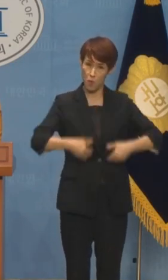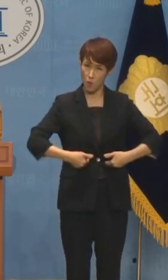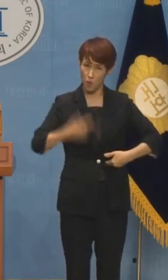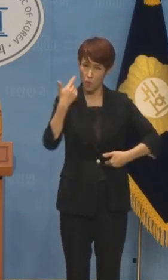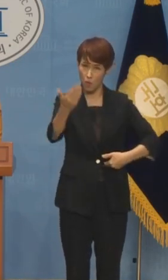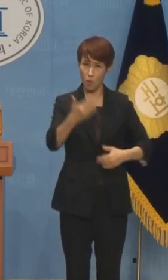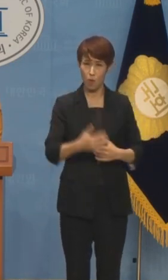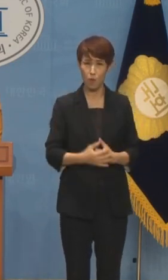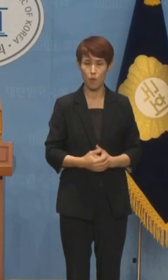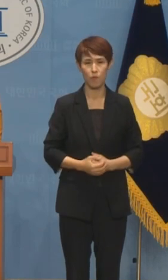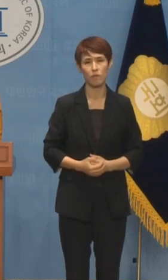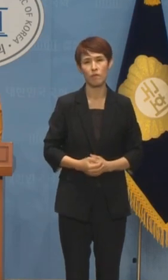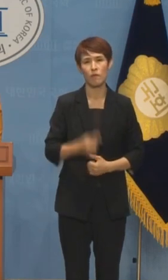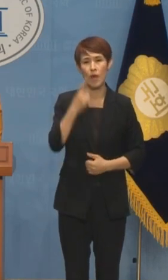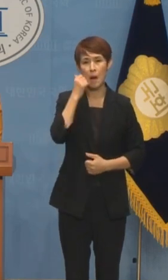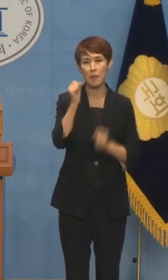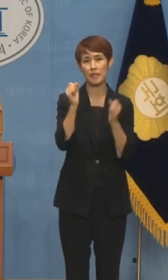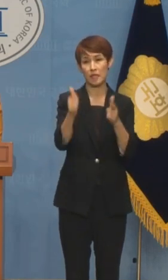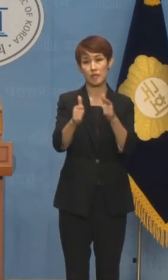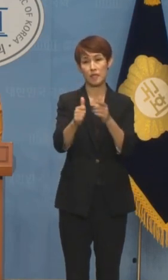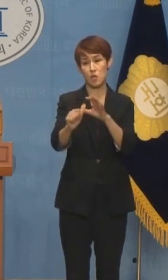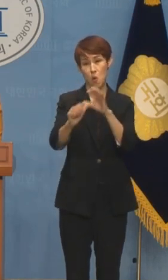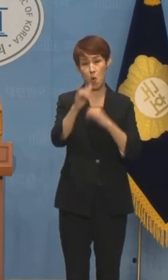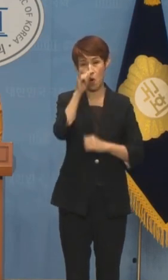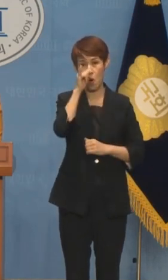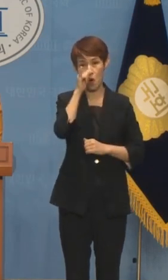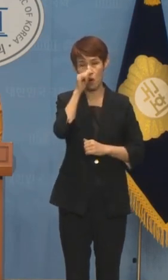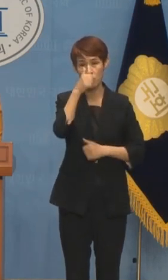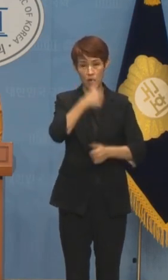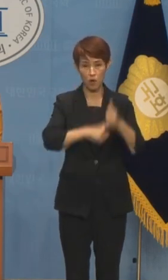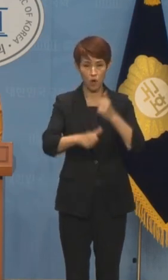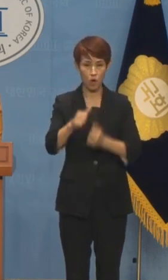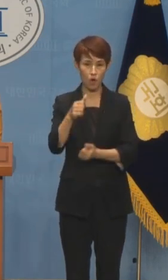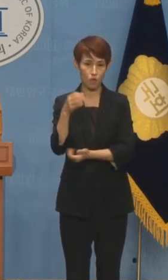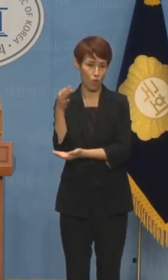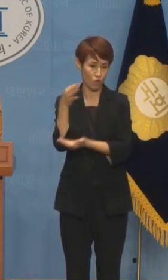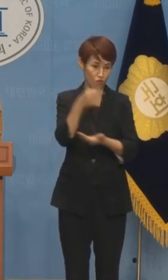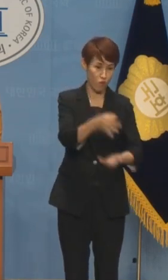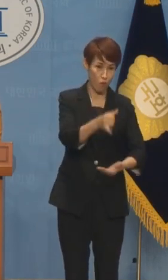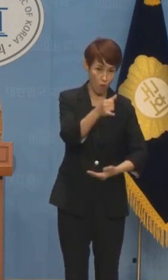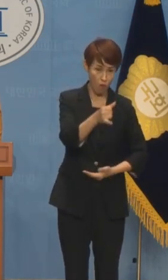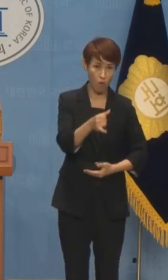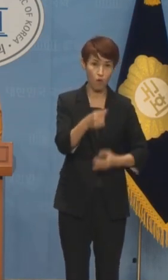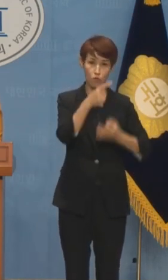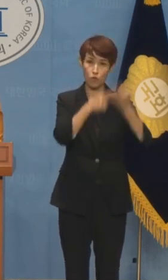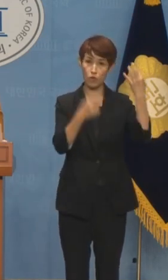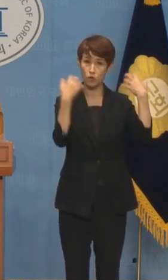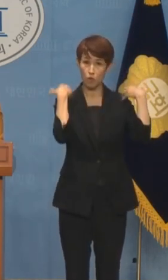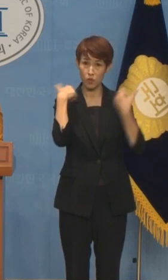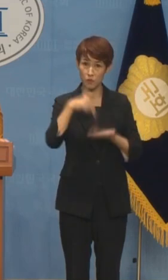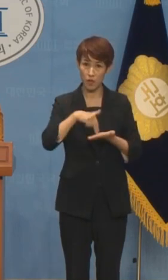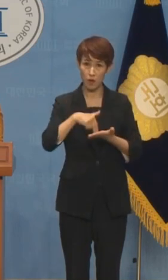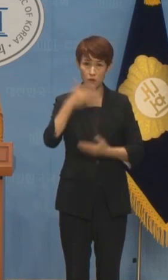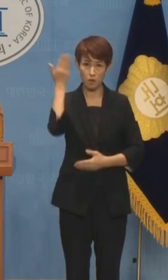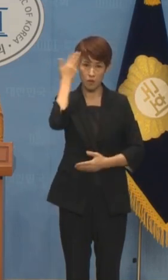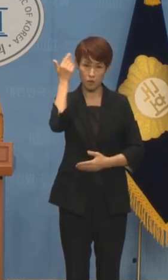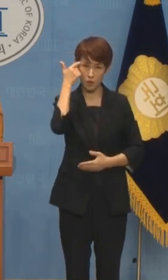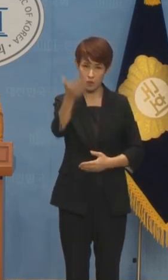요건입니까? 아빠 찬스로 자식에게 부를 대물림하는 것이 윤석열 정부에서는